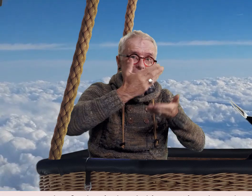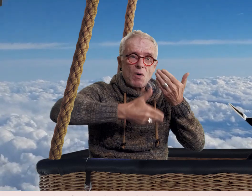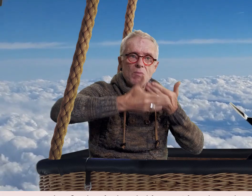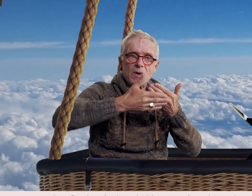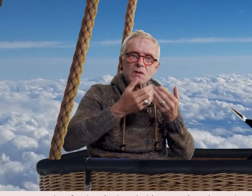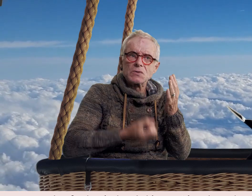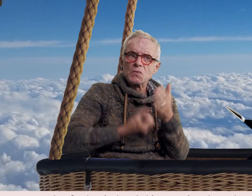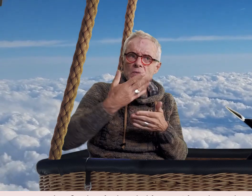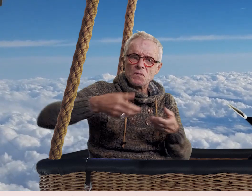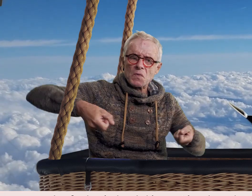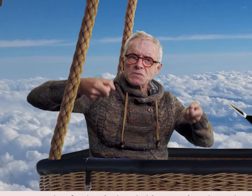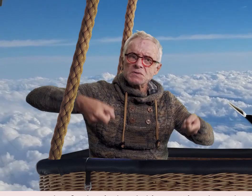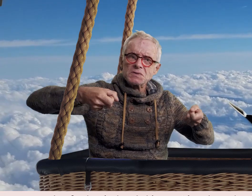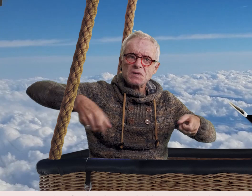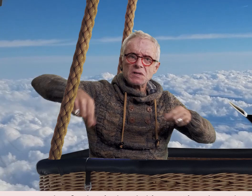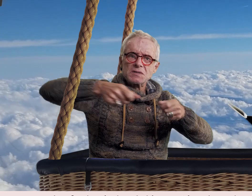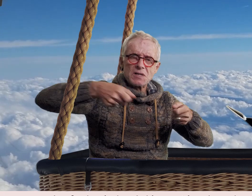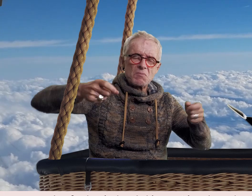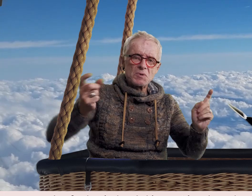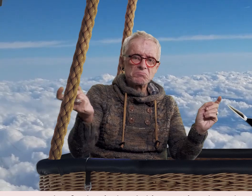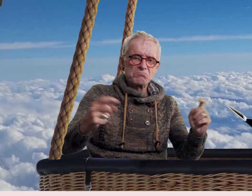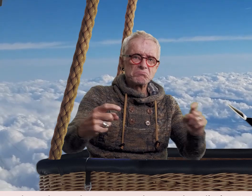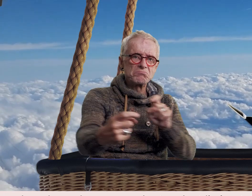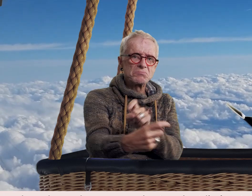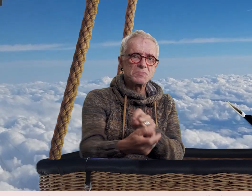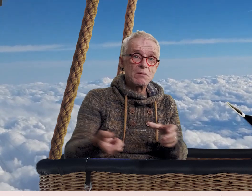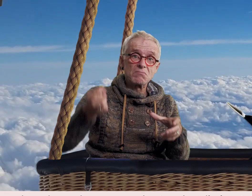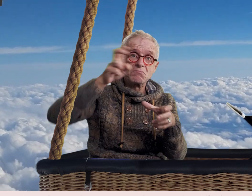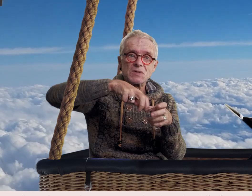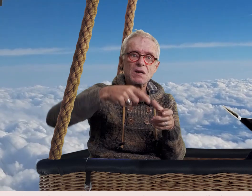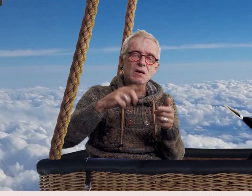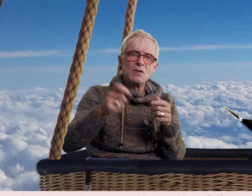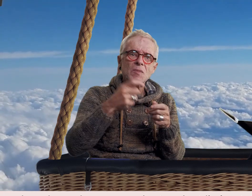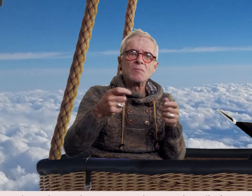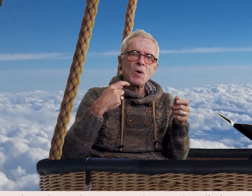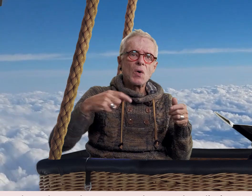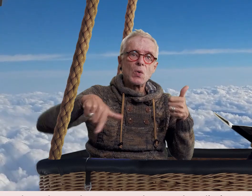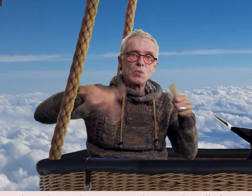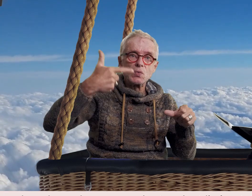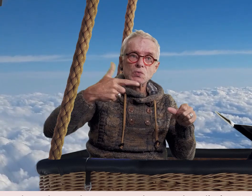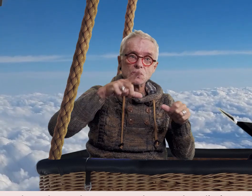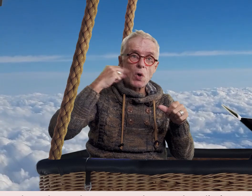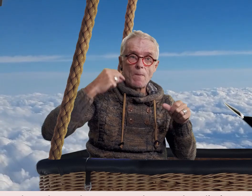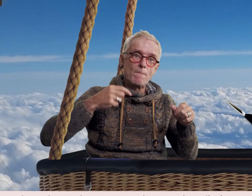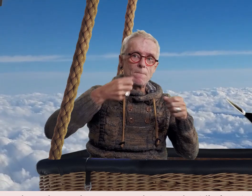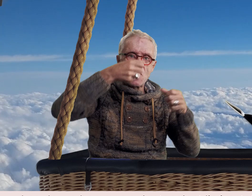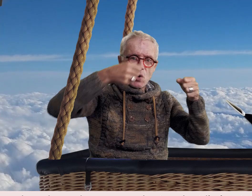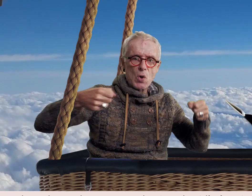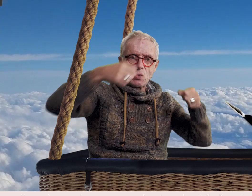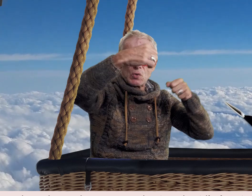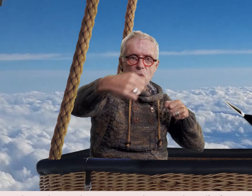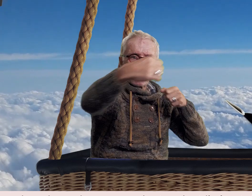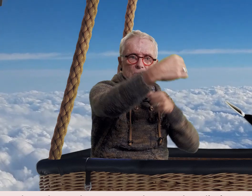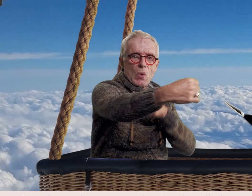nouveaux sacs de sable et je montais dans la nacelle. Les douze hommes qui retenaient l'aérostat par douze cordes fixées au cercle